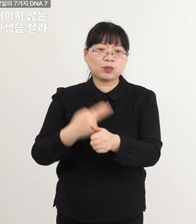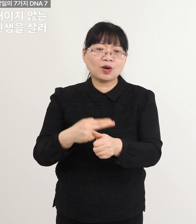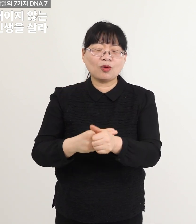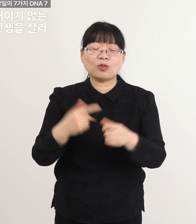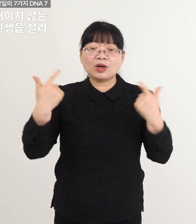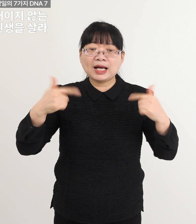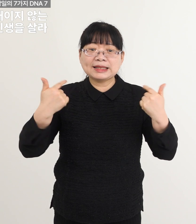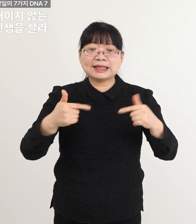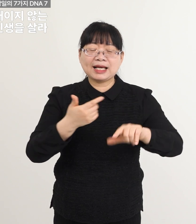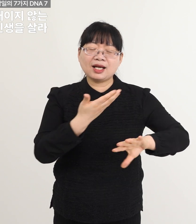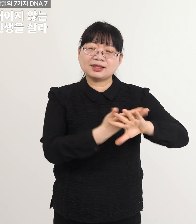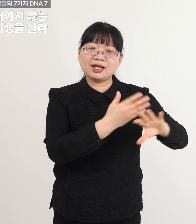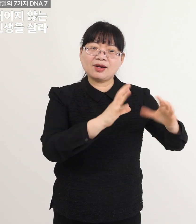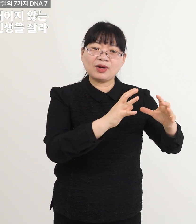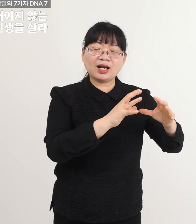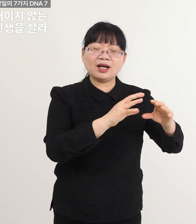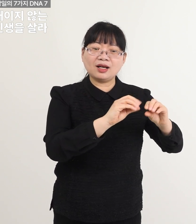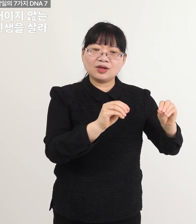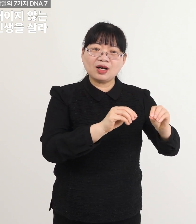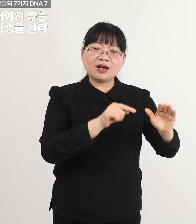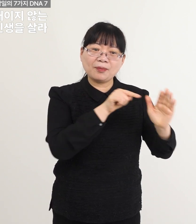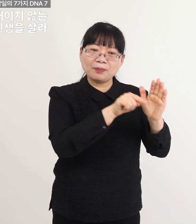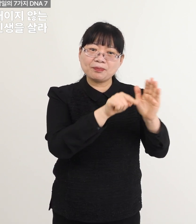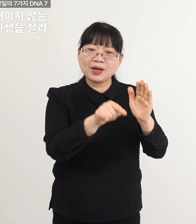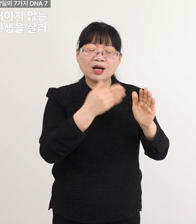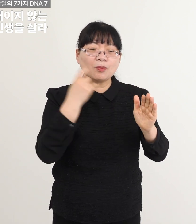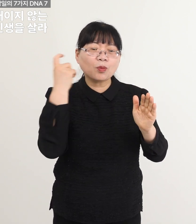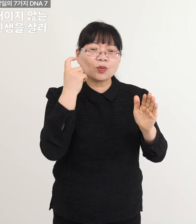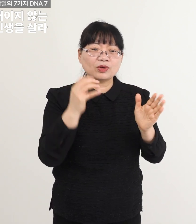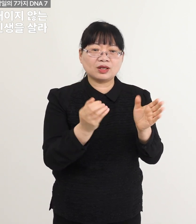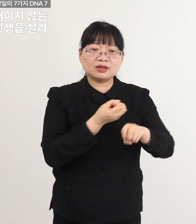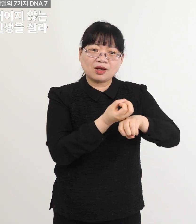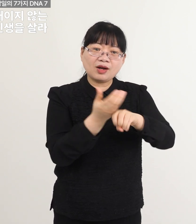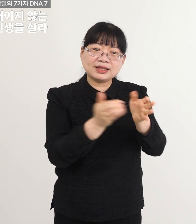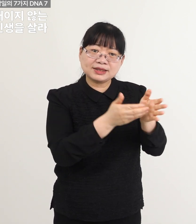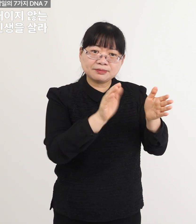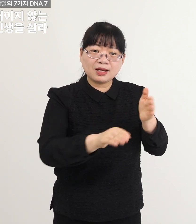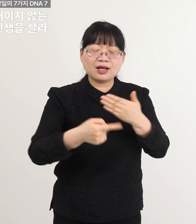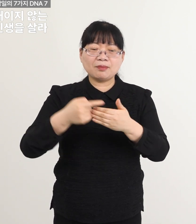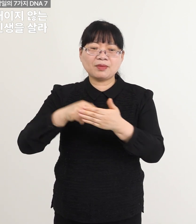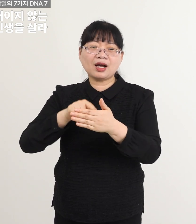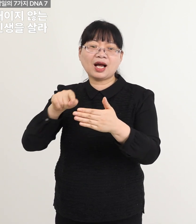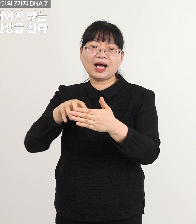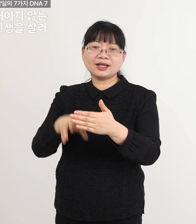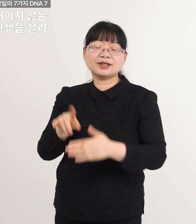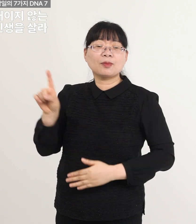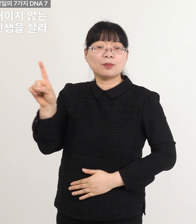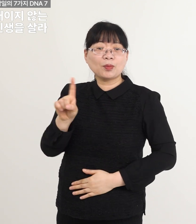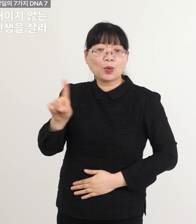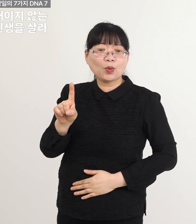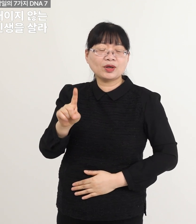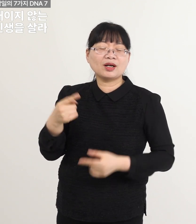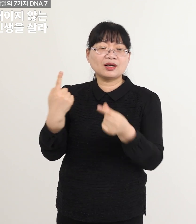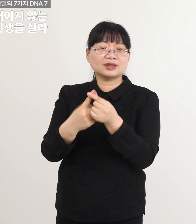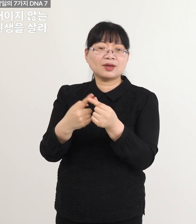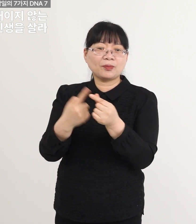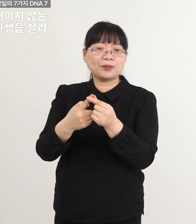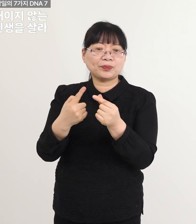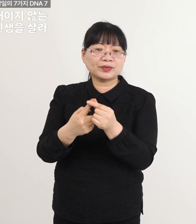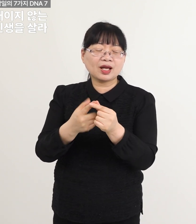언제나 이방 땅에 다니면서 복음을 전했어도 그의 가슴 한복판에는 첫